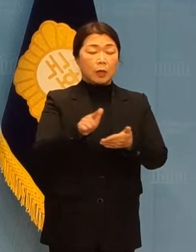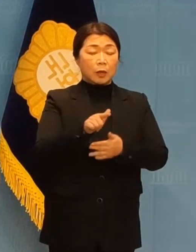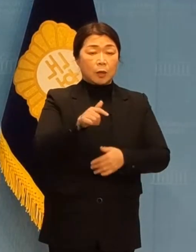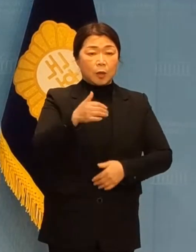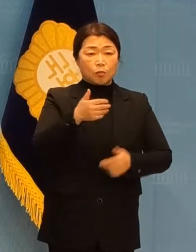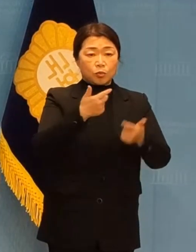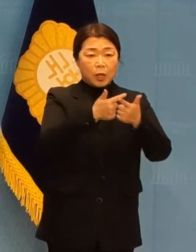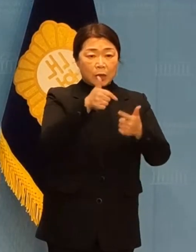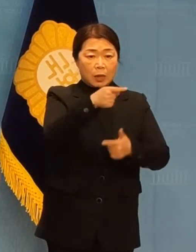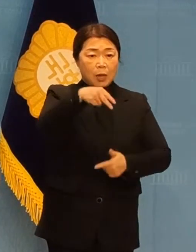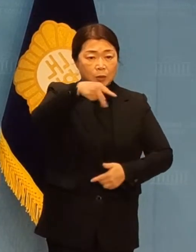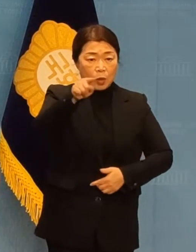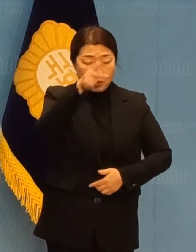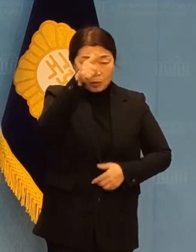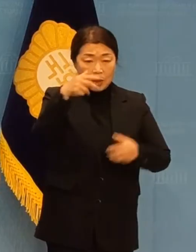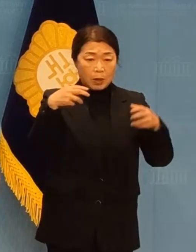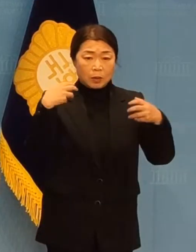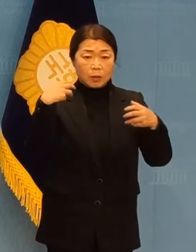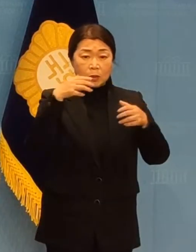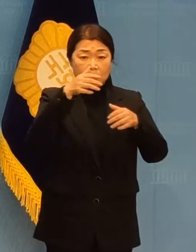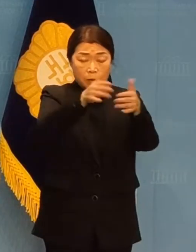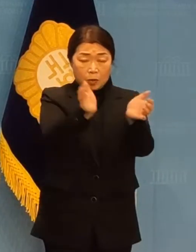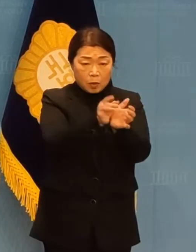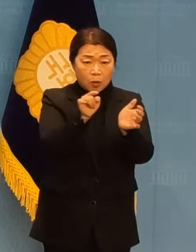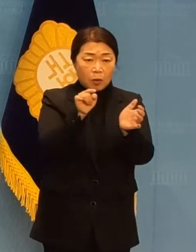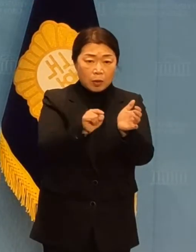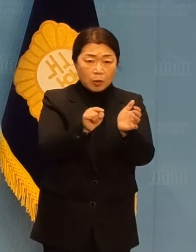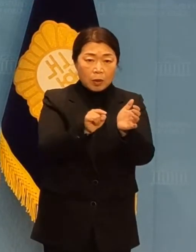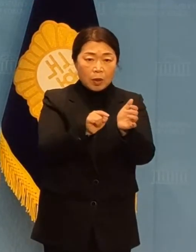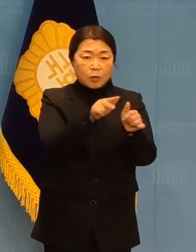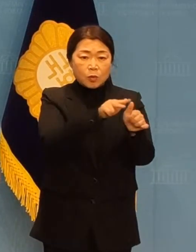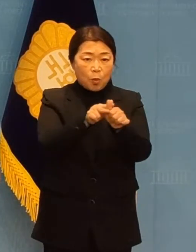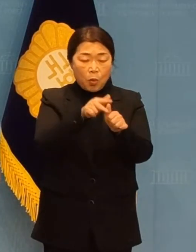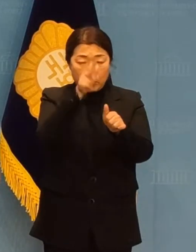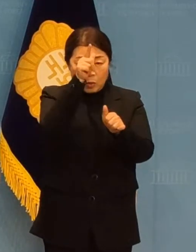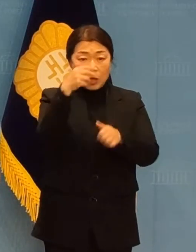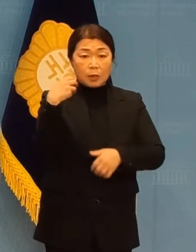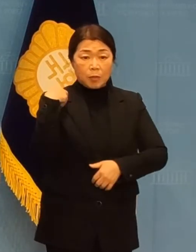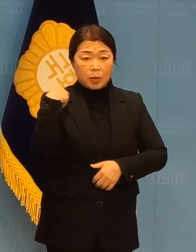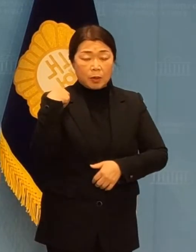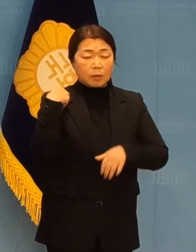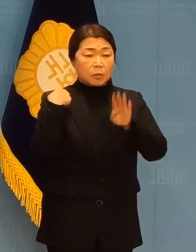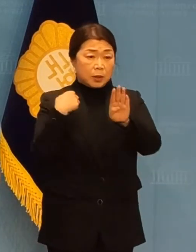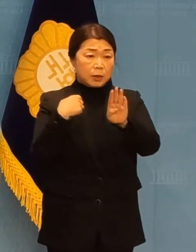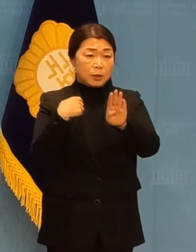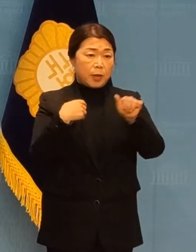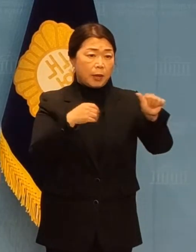강서경찰서 정보경찰 B씨, 이들 모두에서 고발할 것입니다.